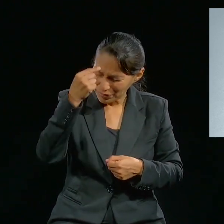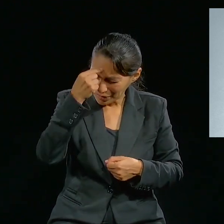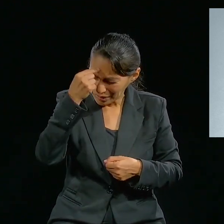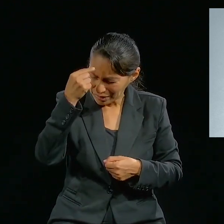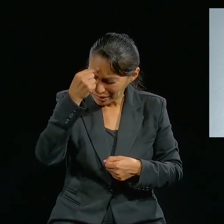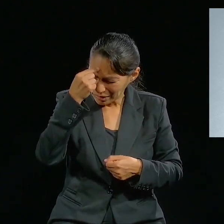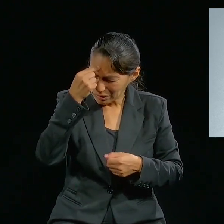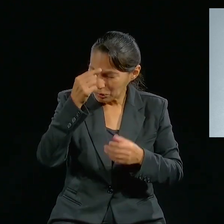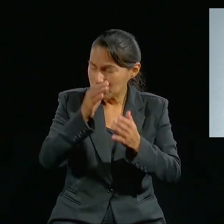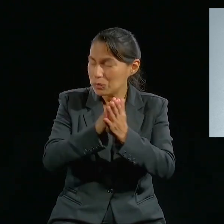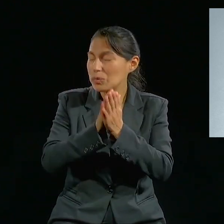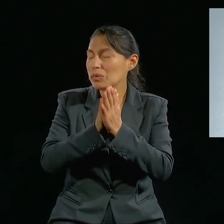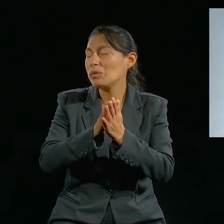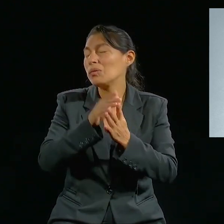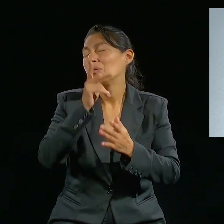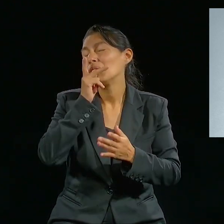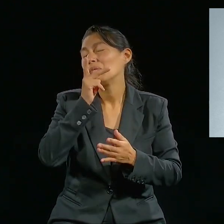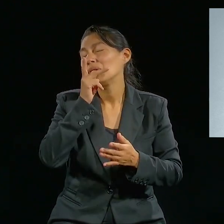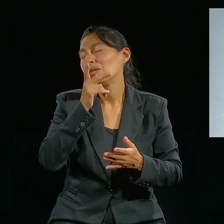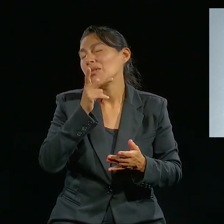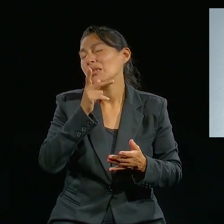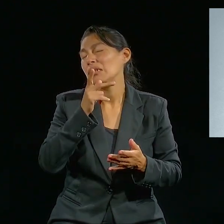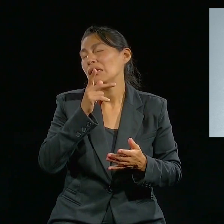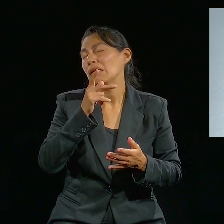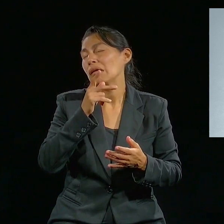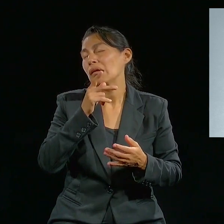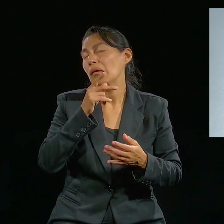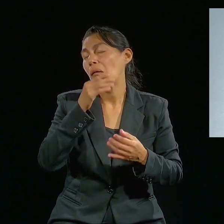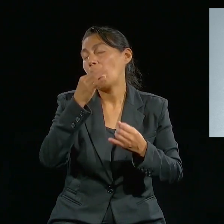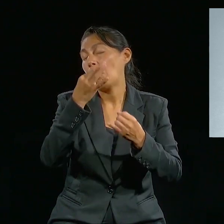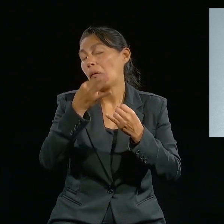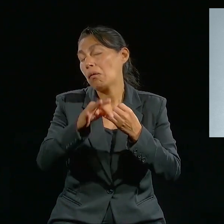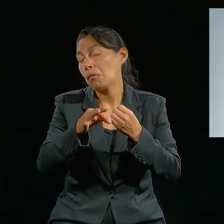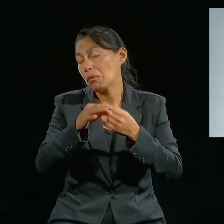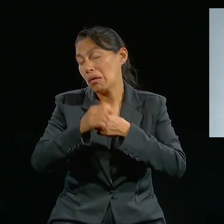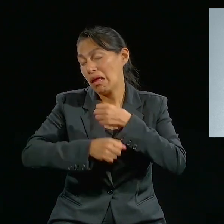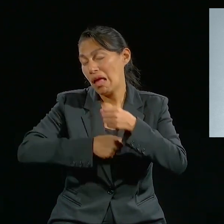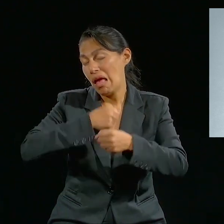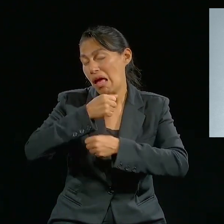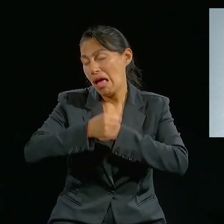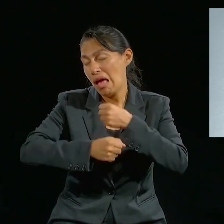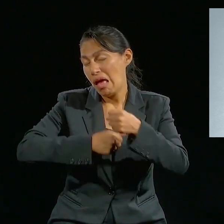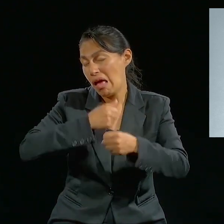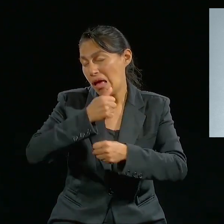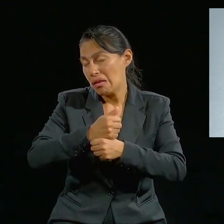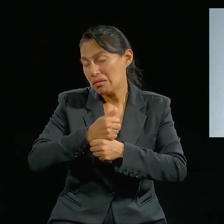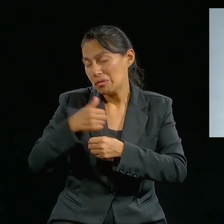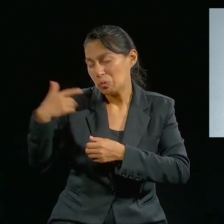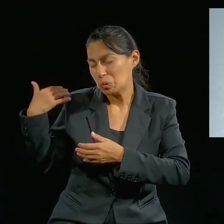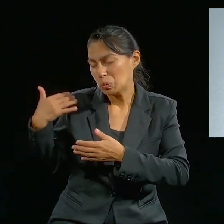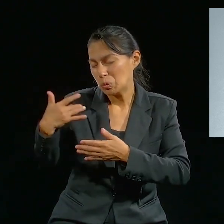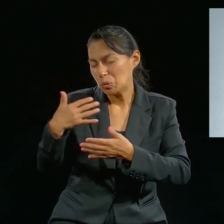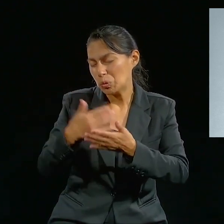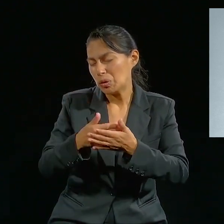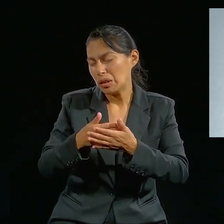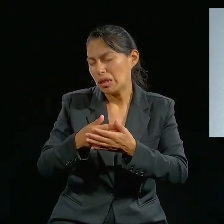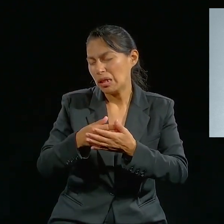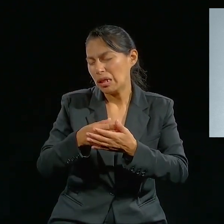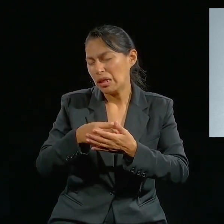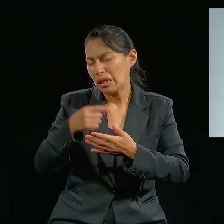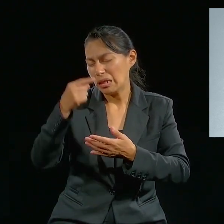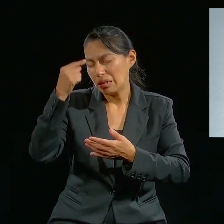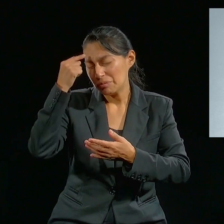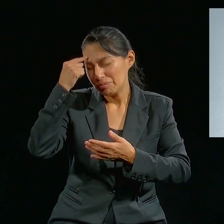tú sabes padre que en los últimos años los problemas de salud mental se han ido incrementando